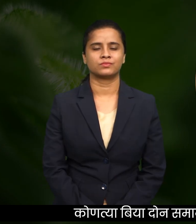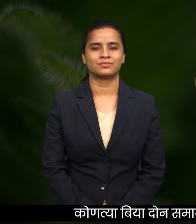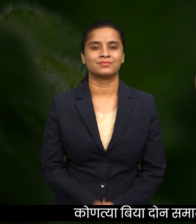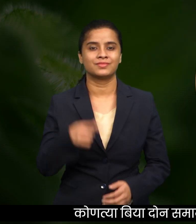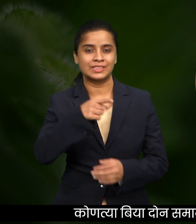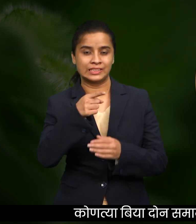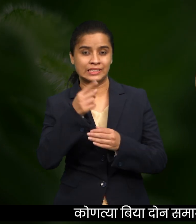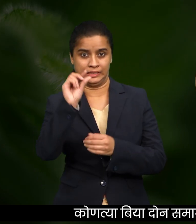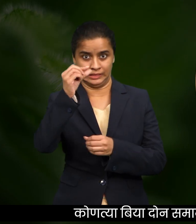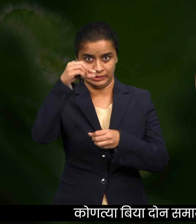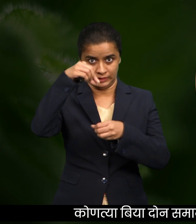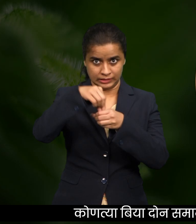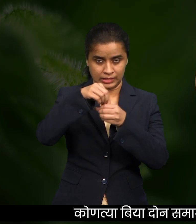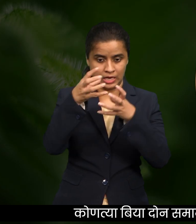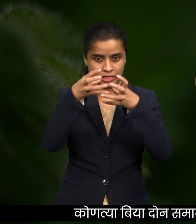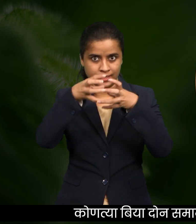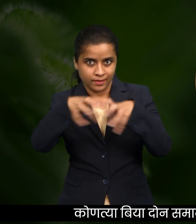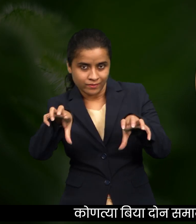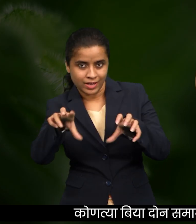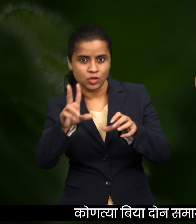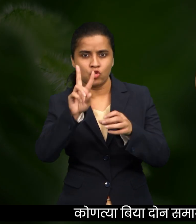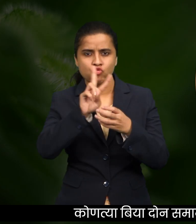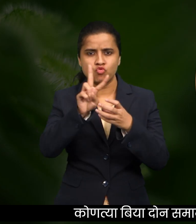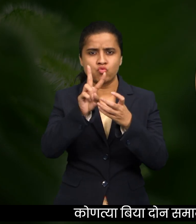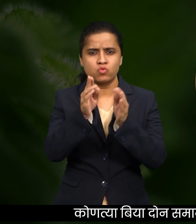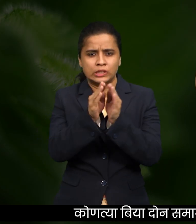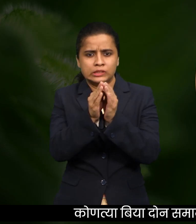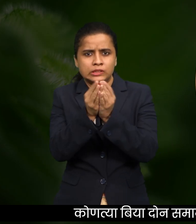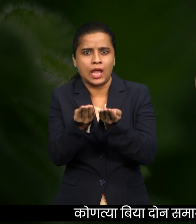कोणत्या बिया 2 समान भागांमध्ये विभागल्या जातात?